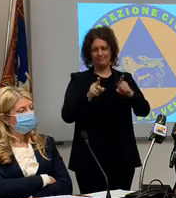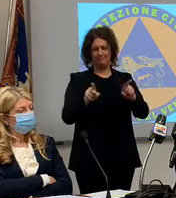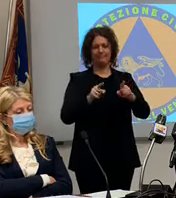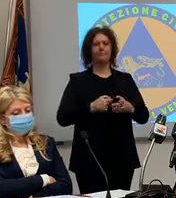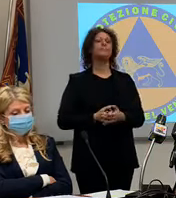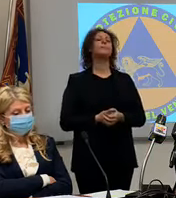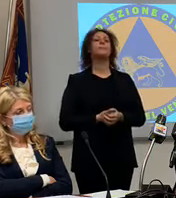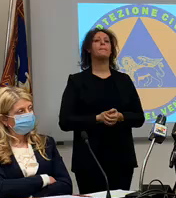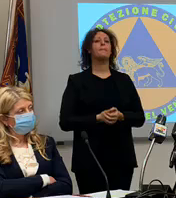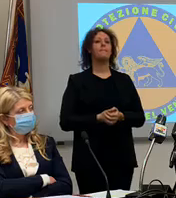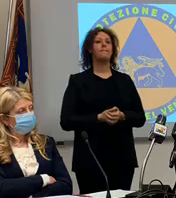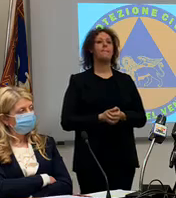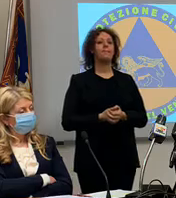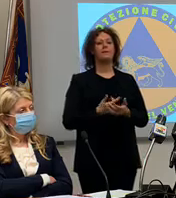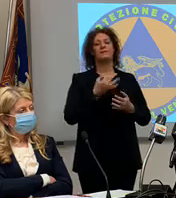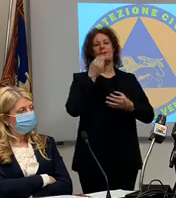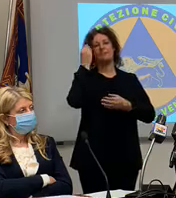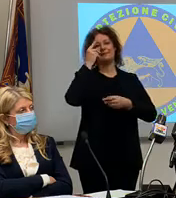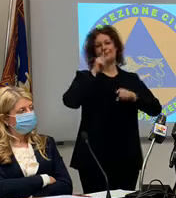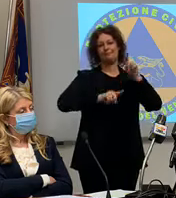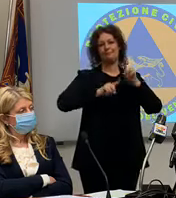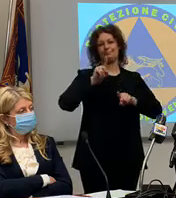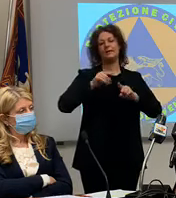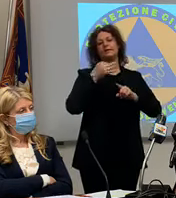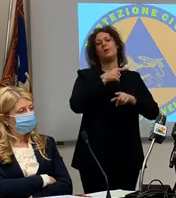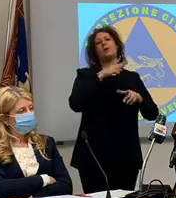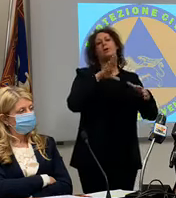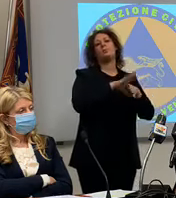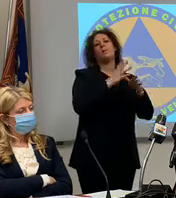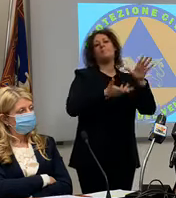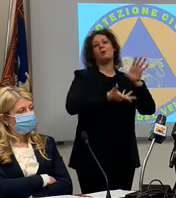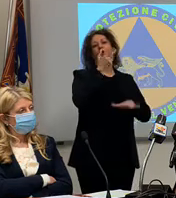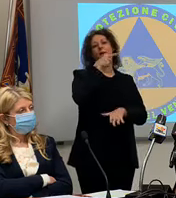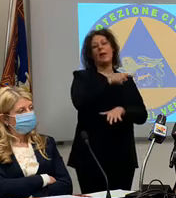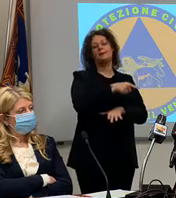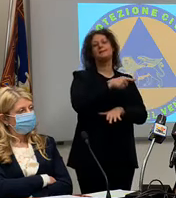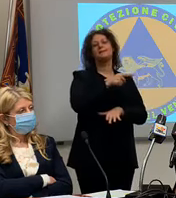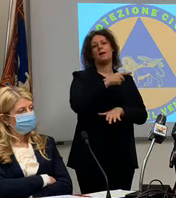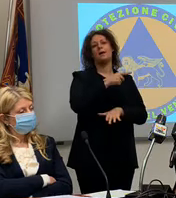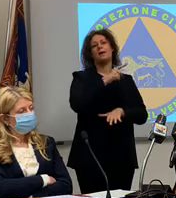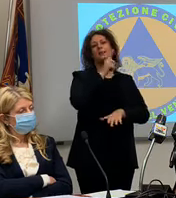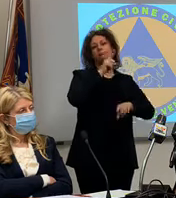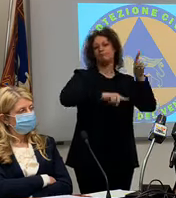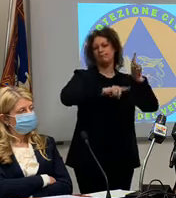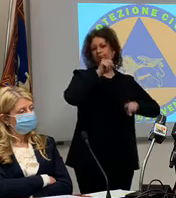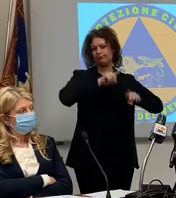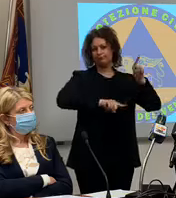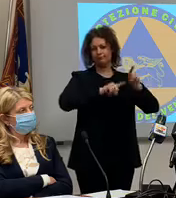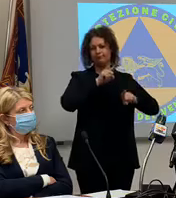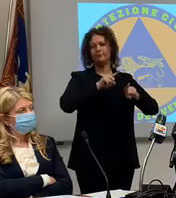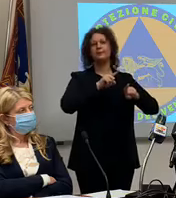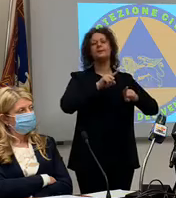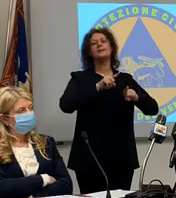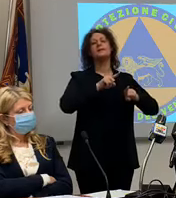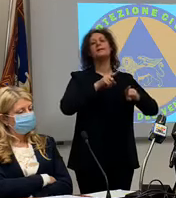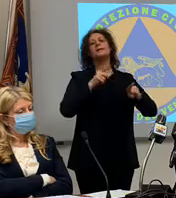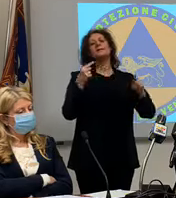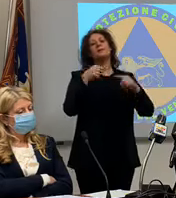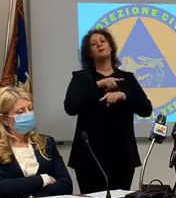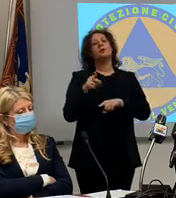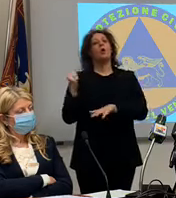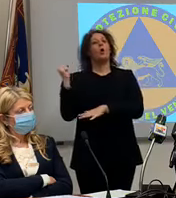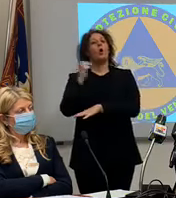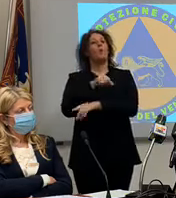variegate Scusate variegate magor di certo sì L'opposizione ha una ha una una